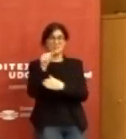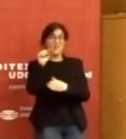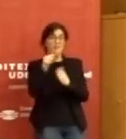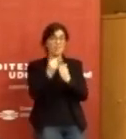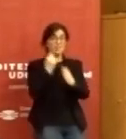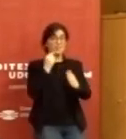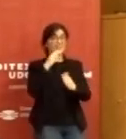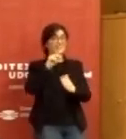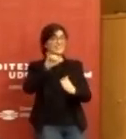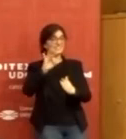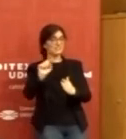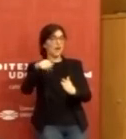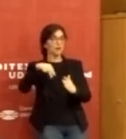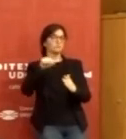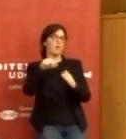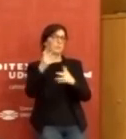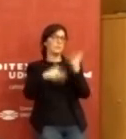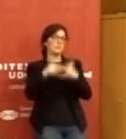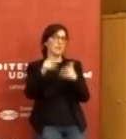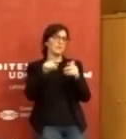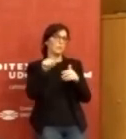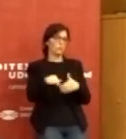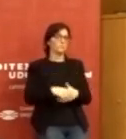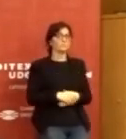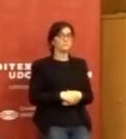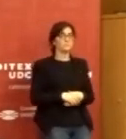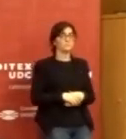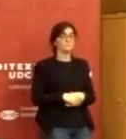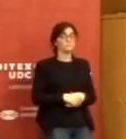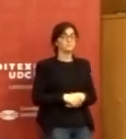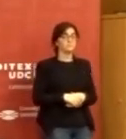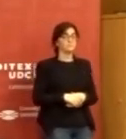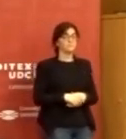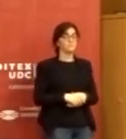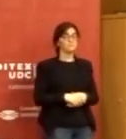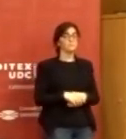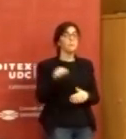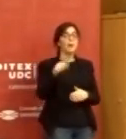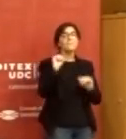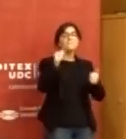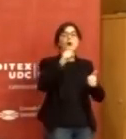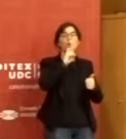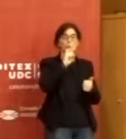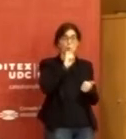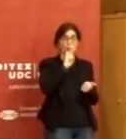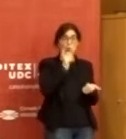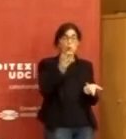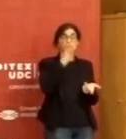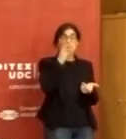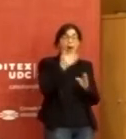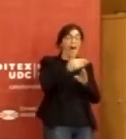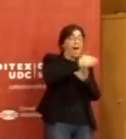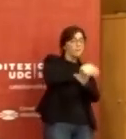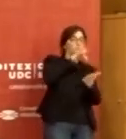fundación. Pero claro, empezó, o sea, a él lo contrataron como consecuencia de que primero hizo prácticas,